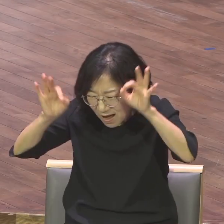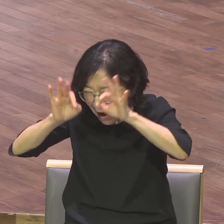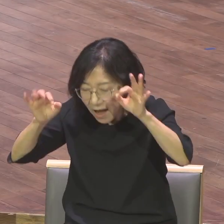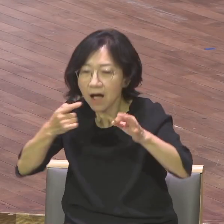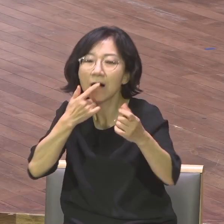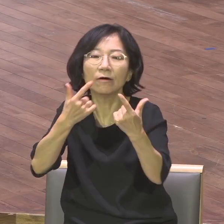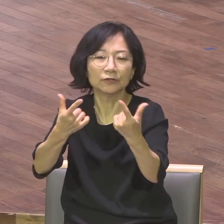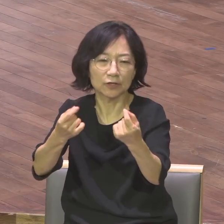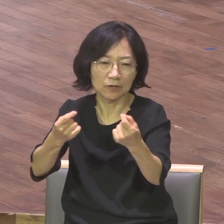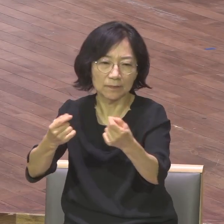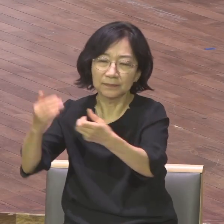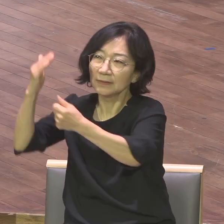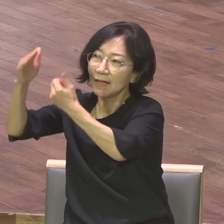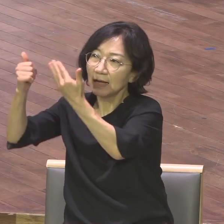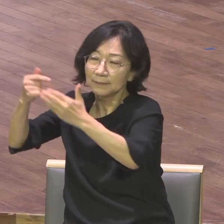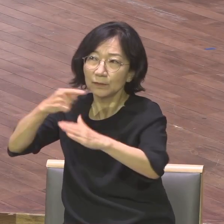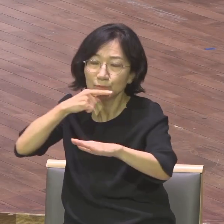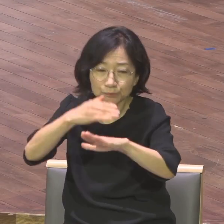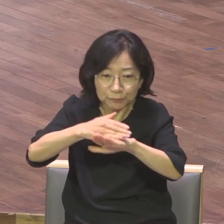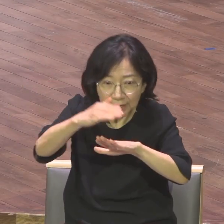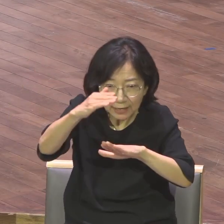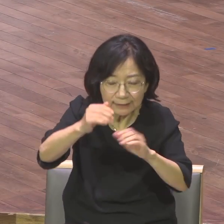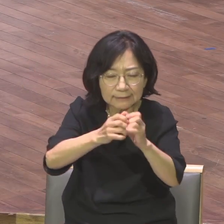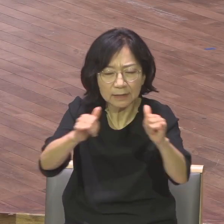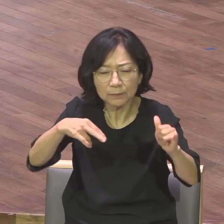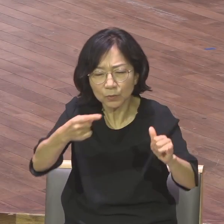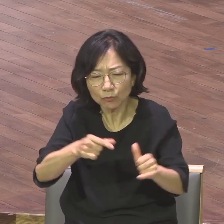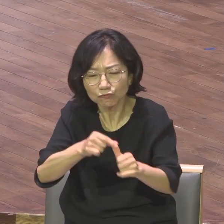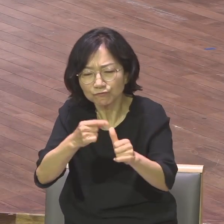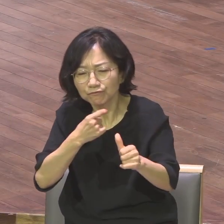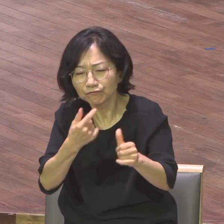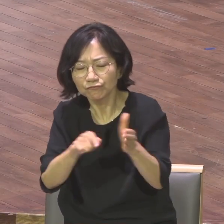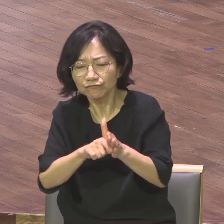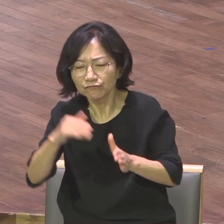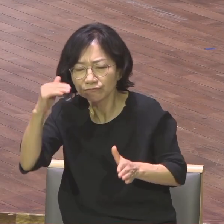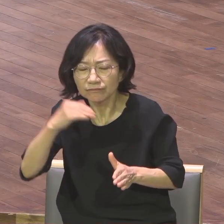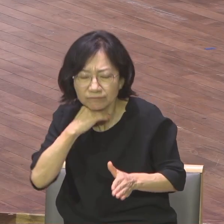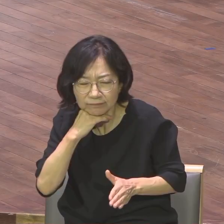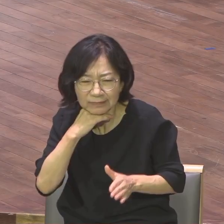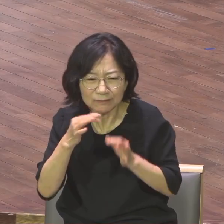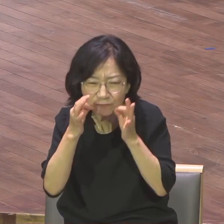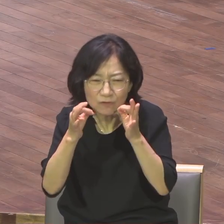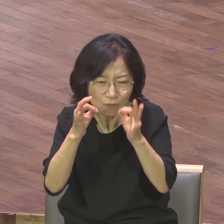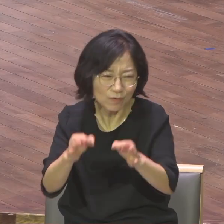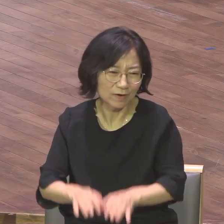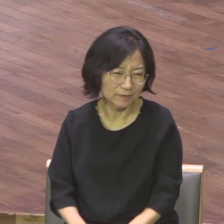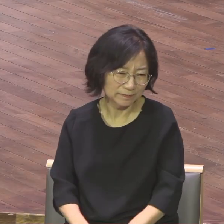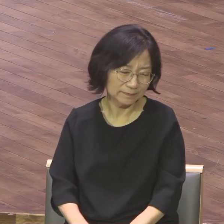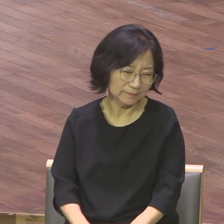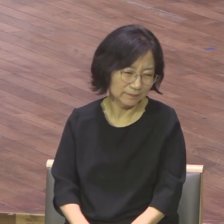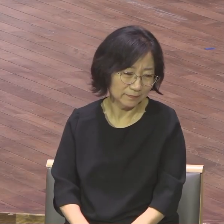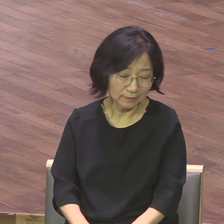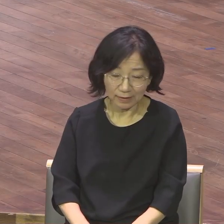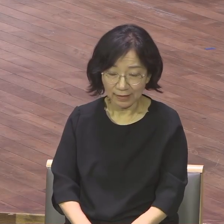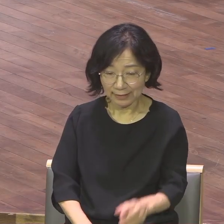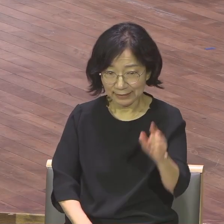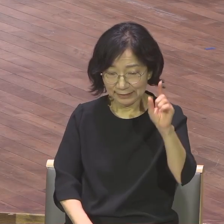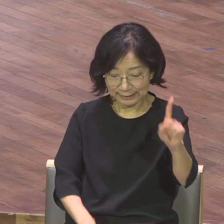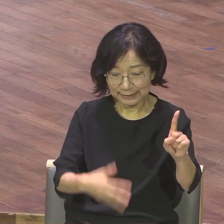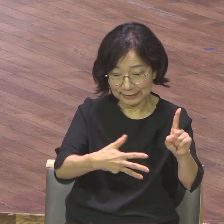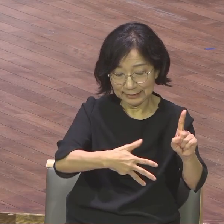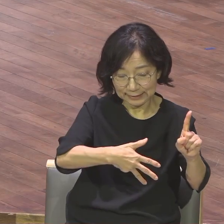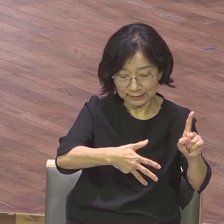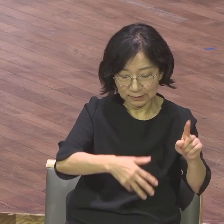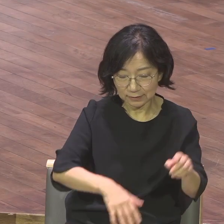돼요. 본문에 기록된 마른 뼈는요, 1차적으로 포로로 잡혀간 이스라엘